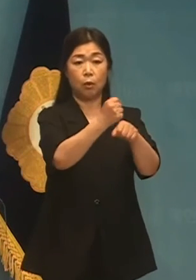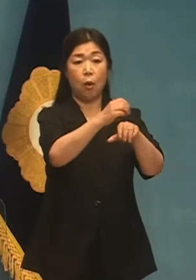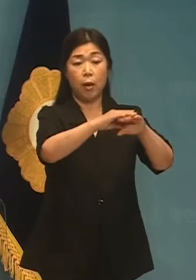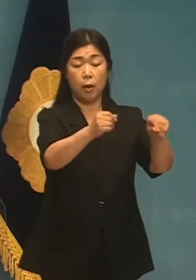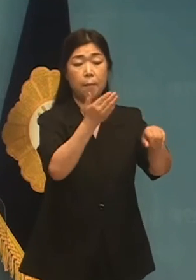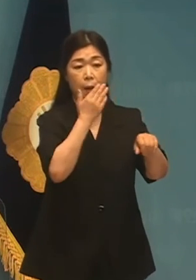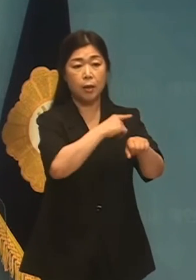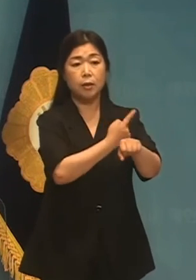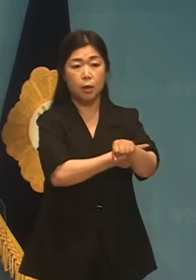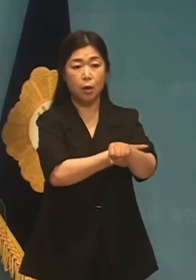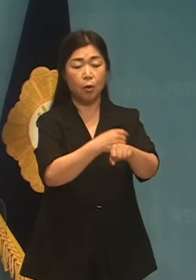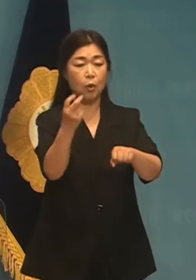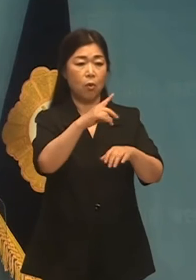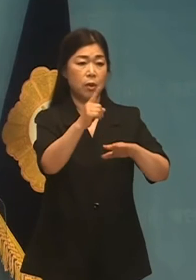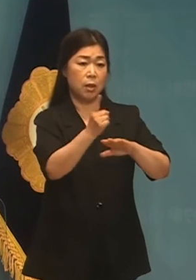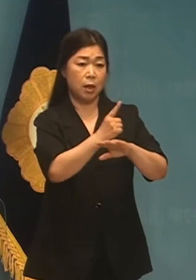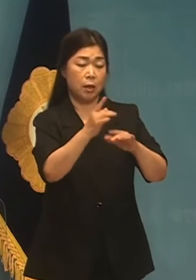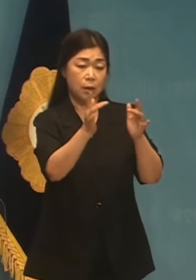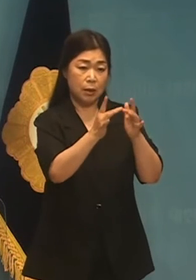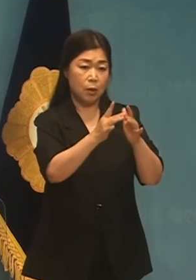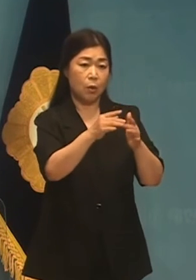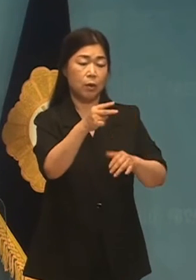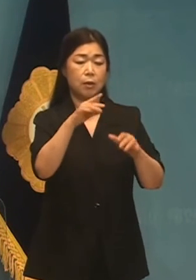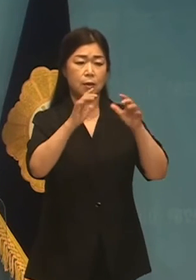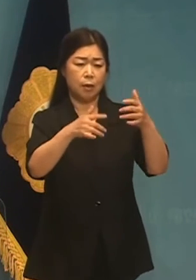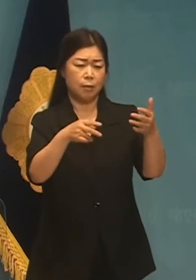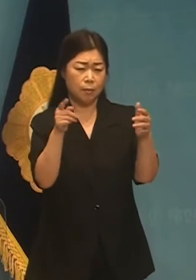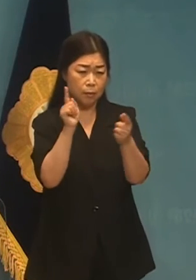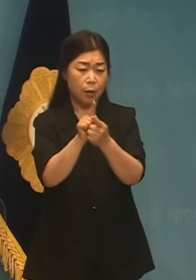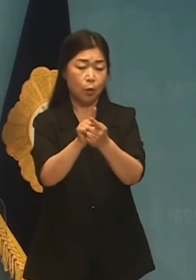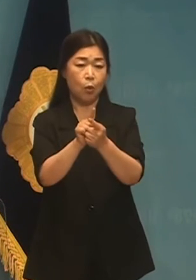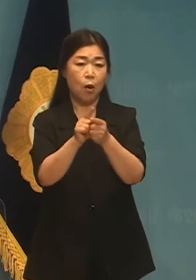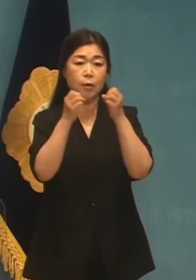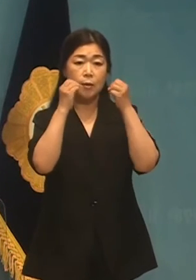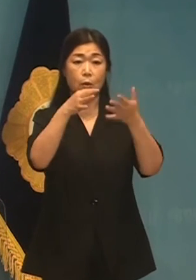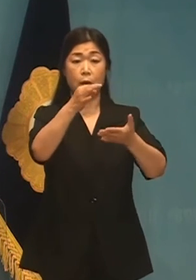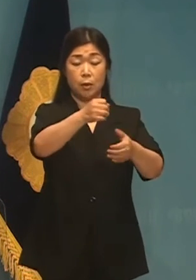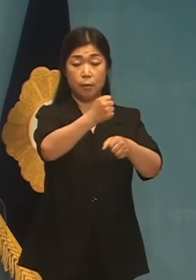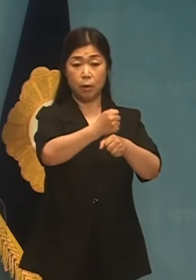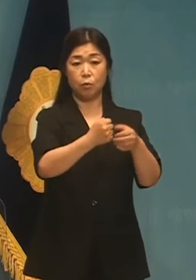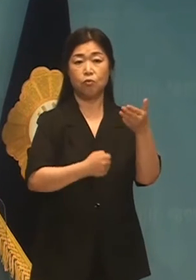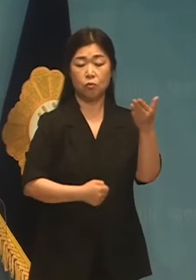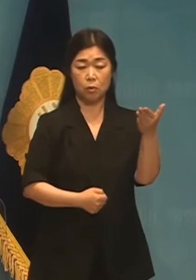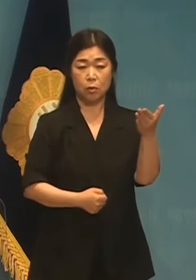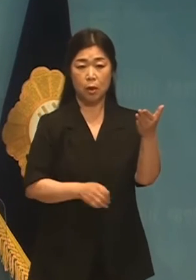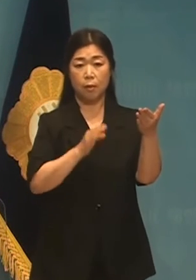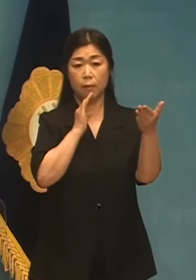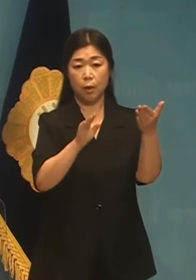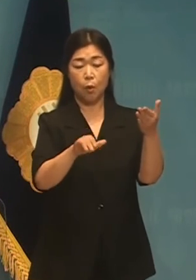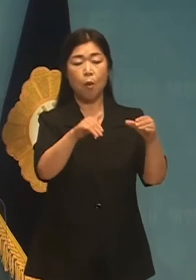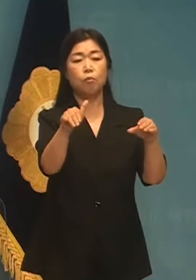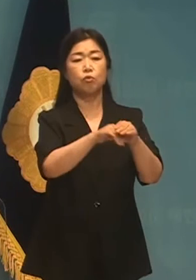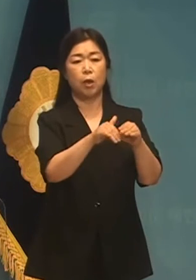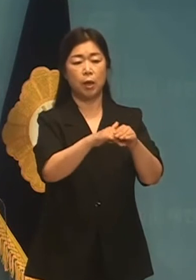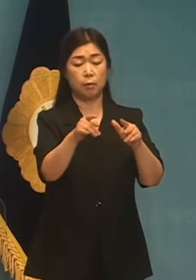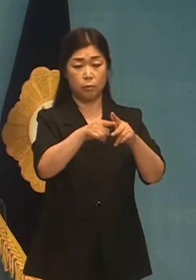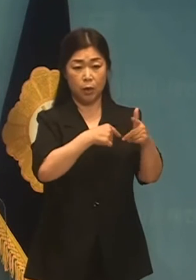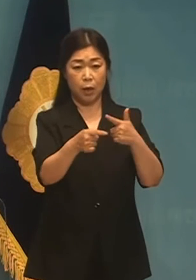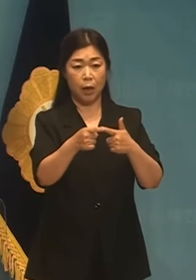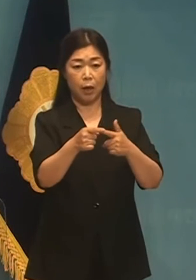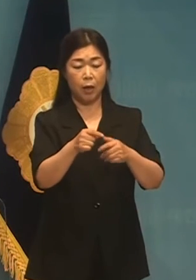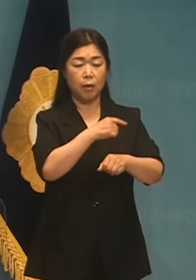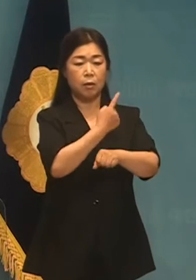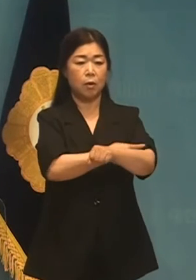능력, 디지털로 세상을 접하고 새로운 가치를 창출하는 바로 디지털 문해력을